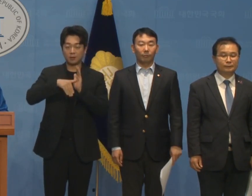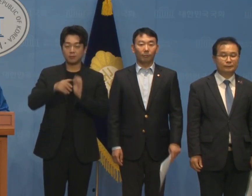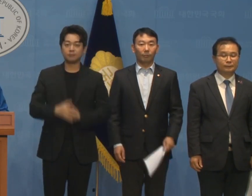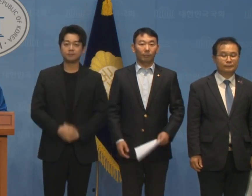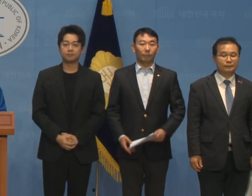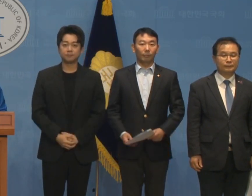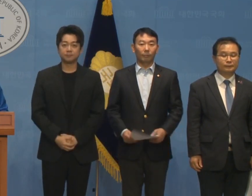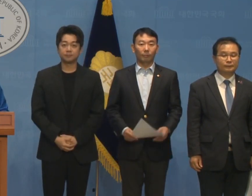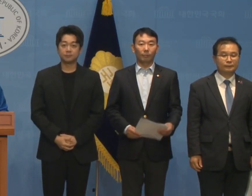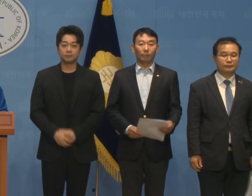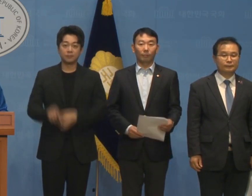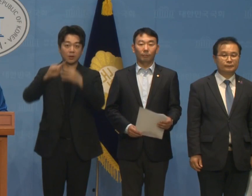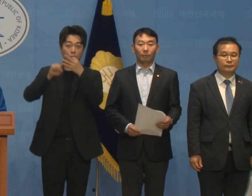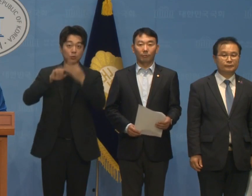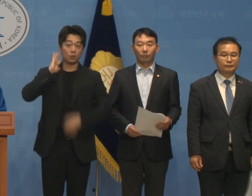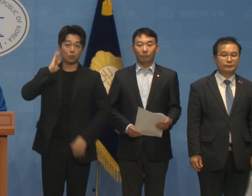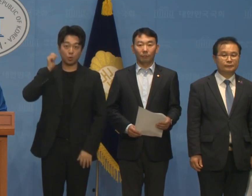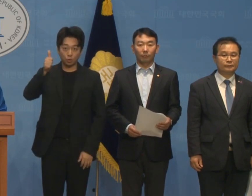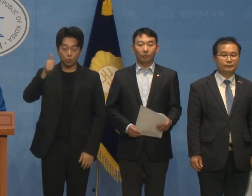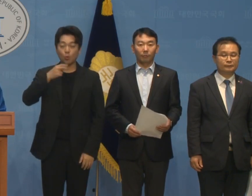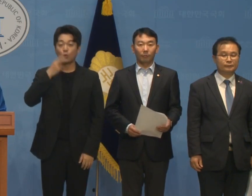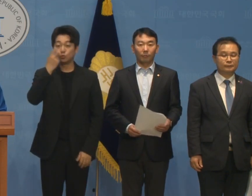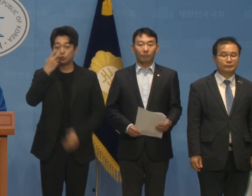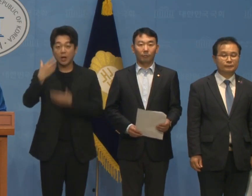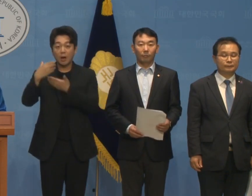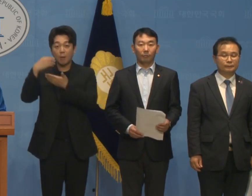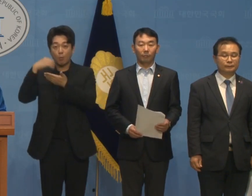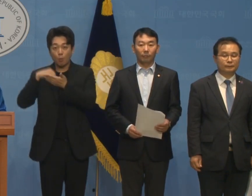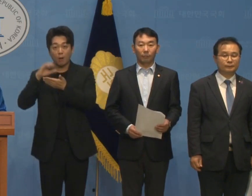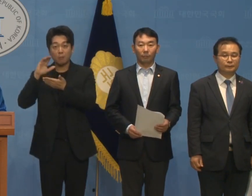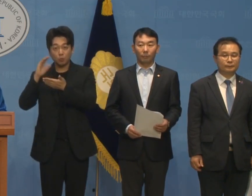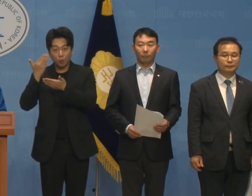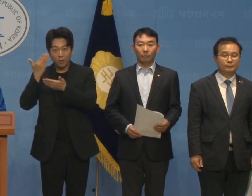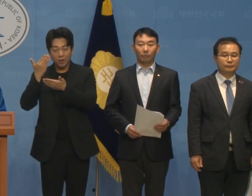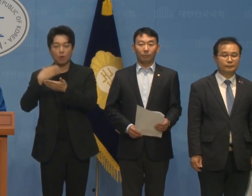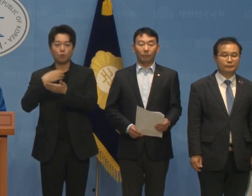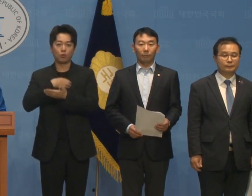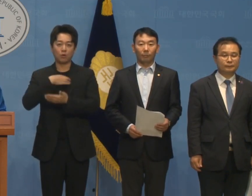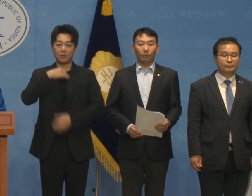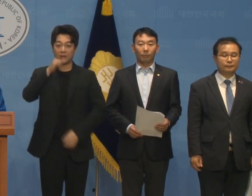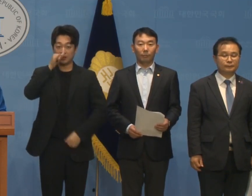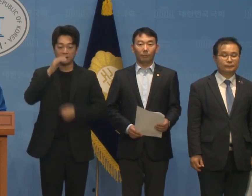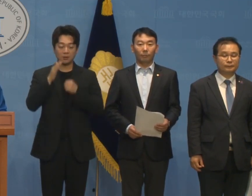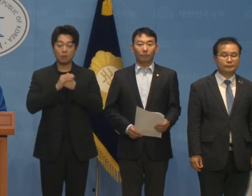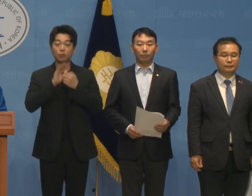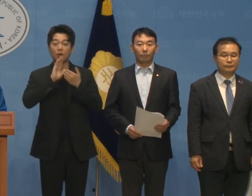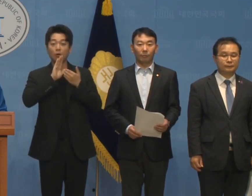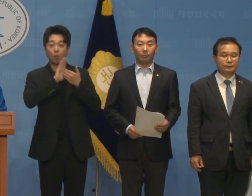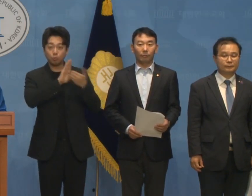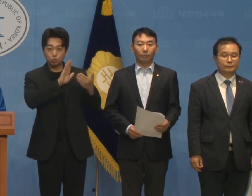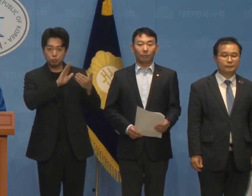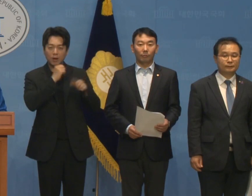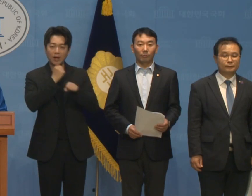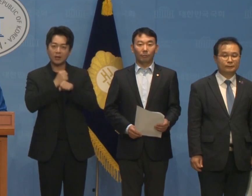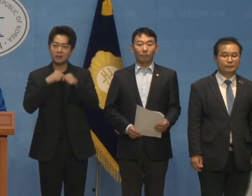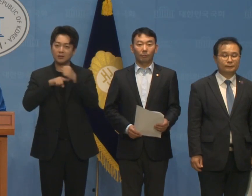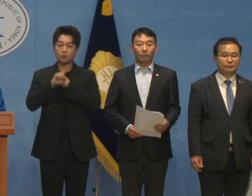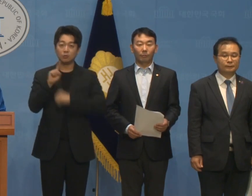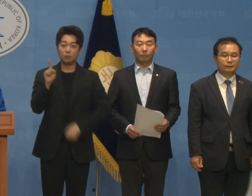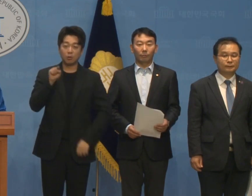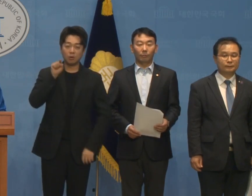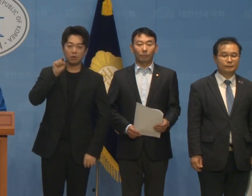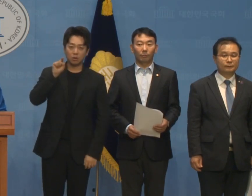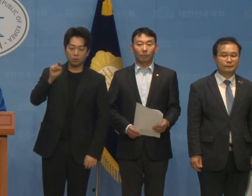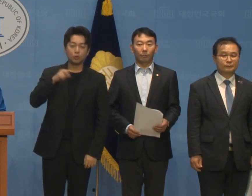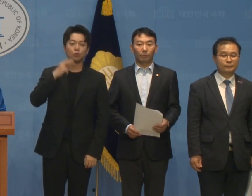수사 대상에 포함된 순직 해병 특검법의 거부는 수사 방해이자